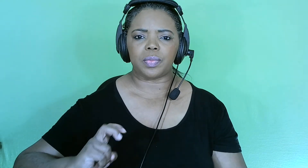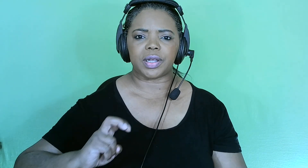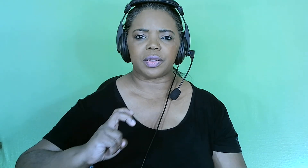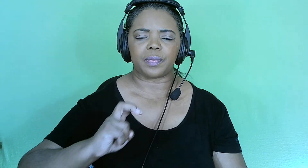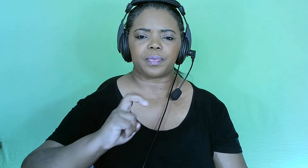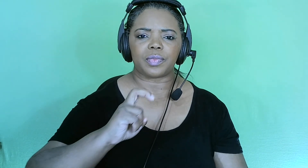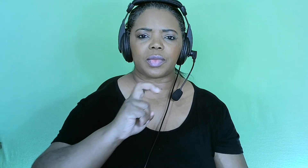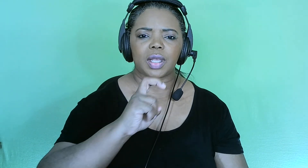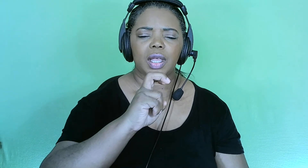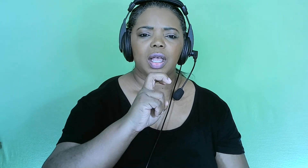subir.